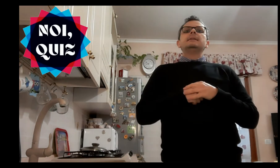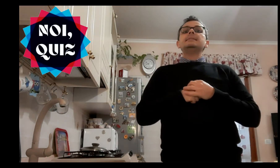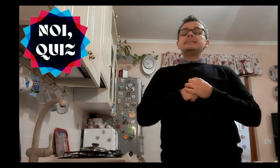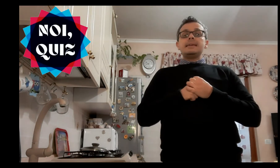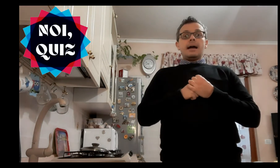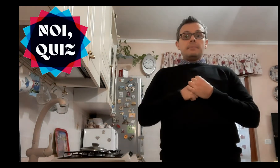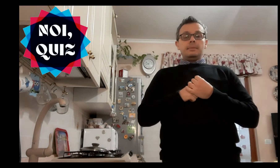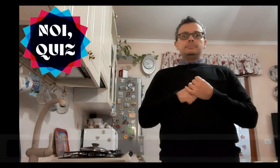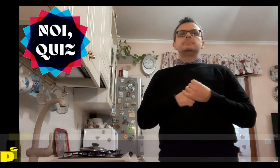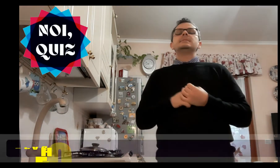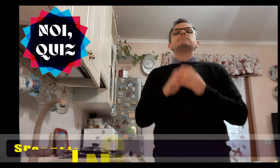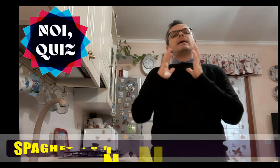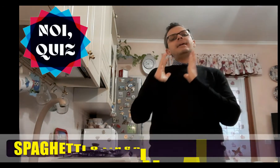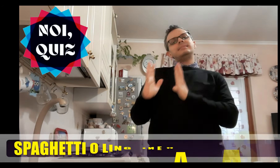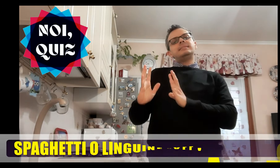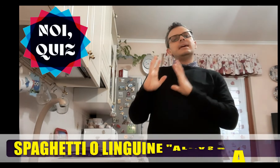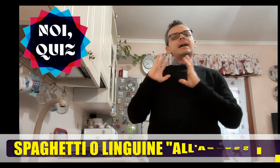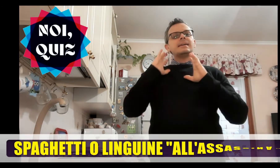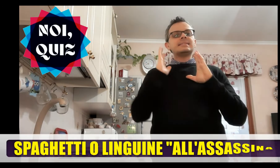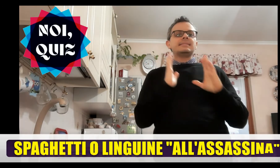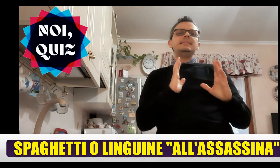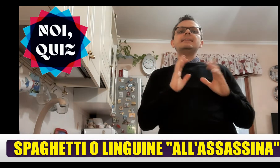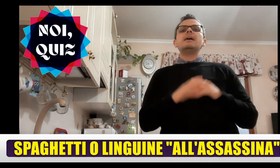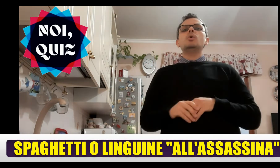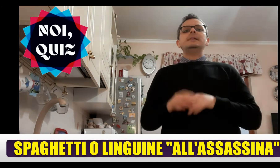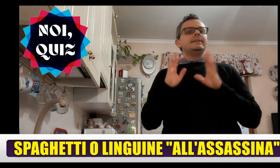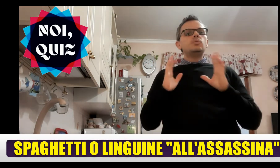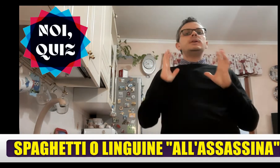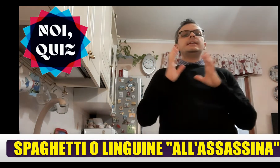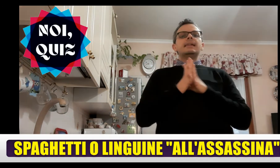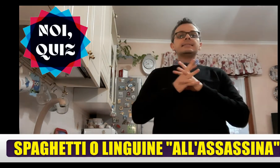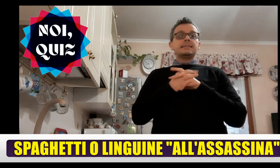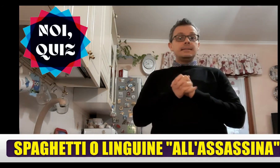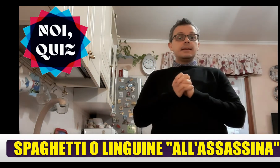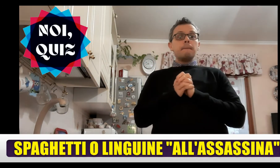si chiama spaghetti all'assassina o linguine all'assassina.